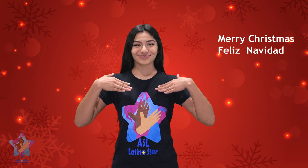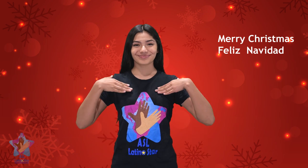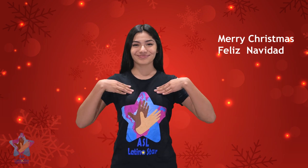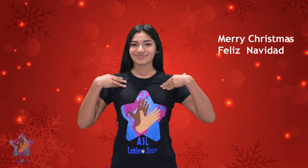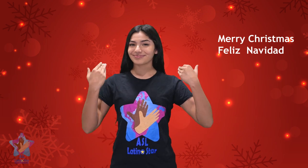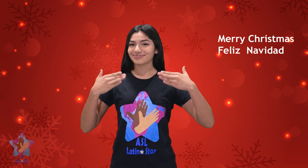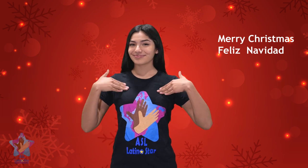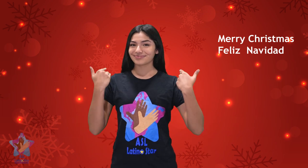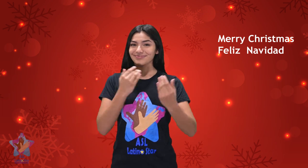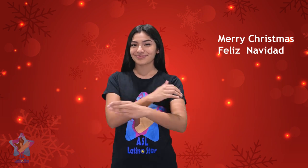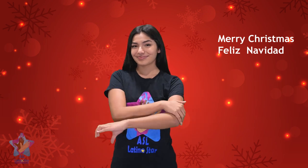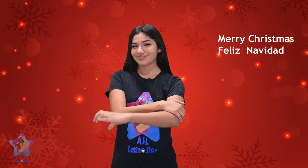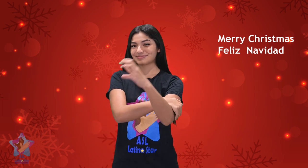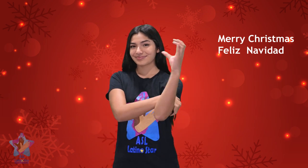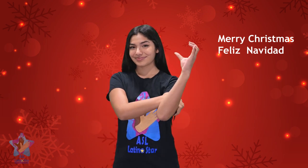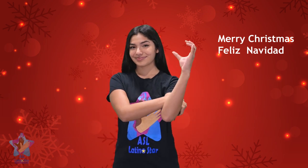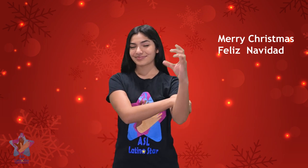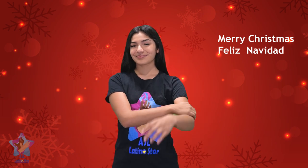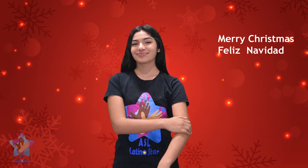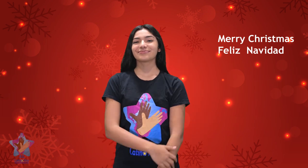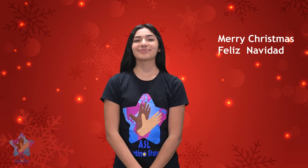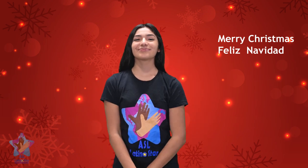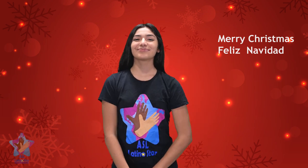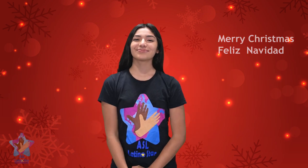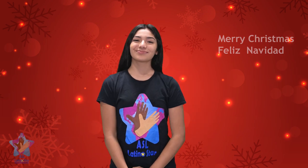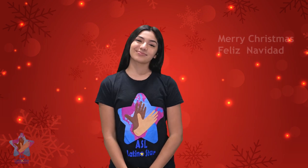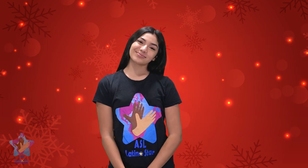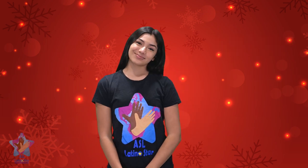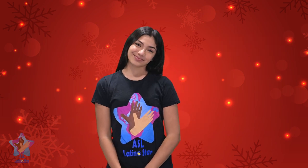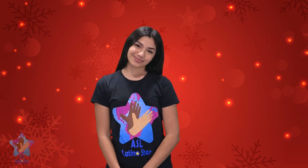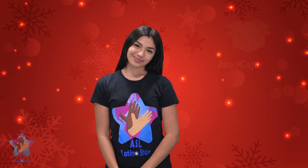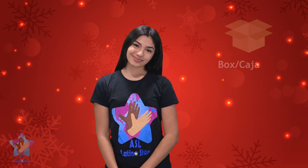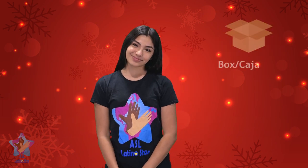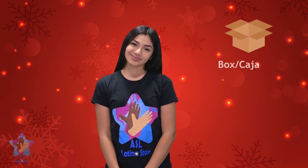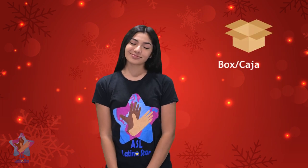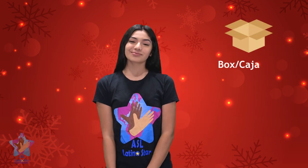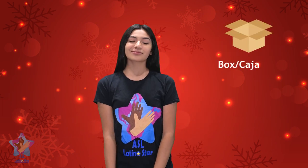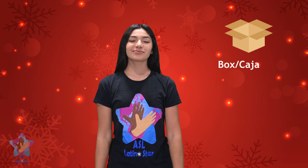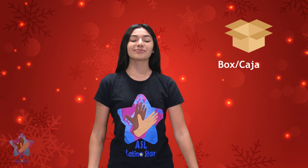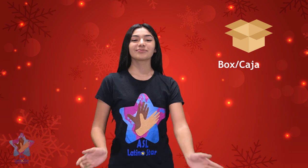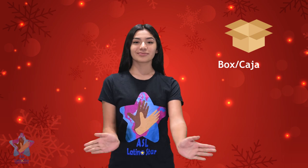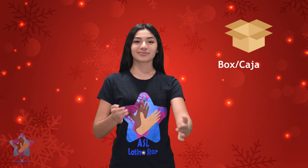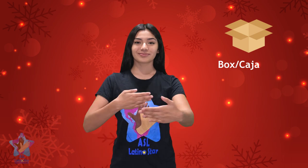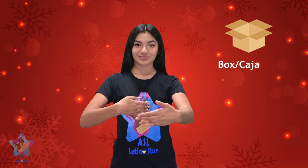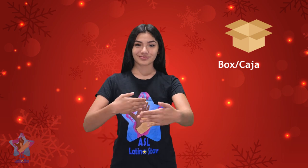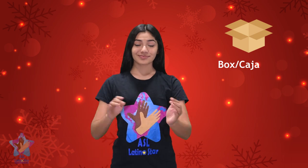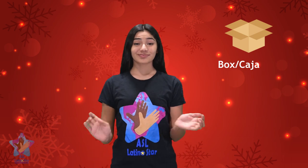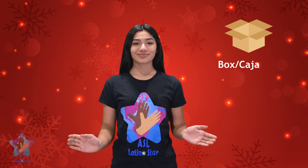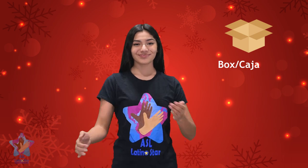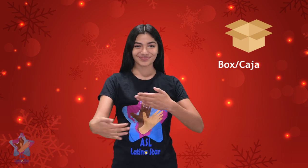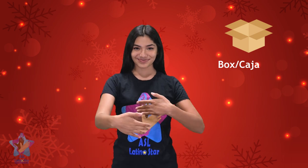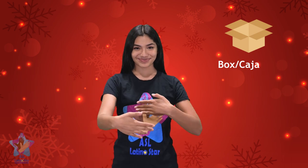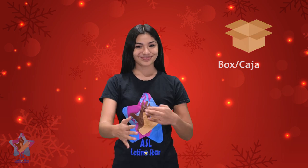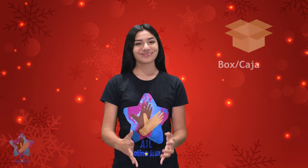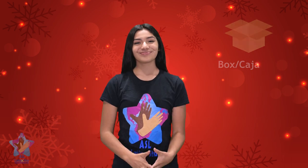Navidad. Feliz Navidad. Box. Caja. Caja.